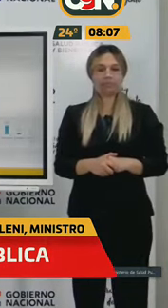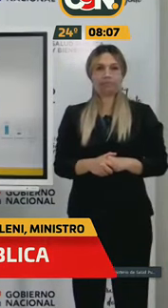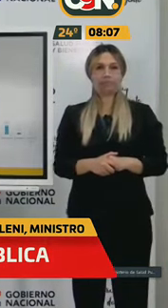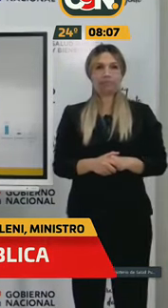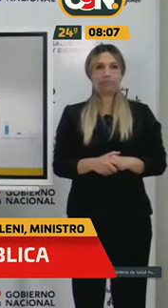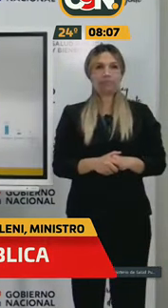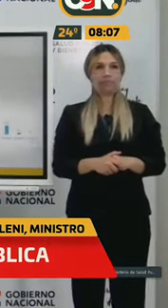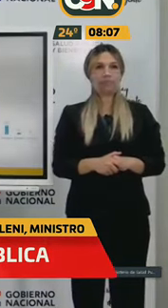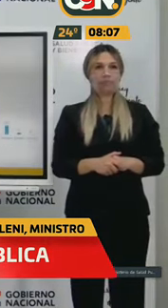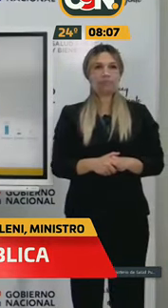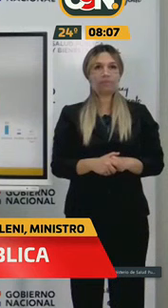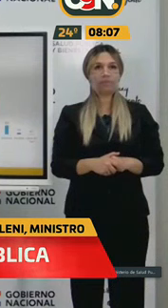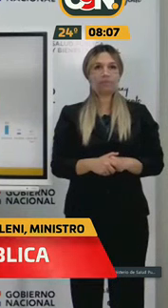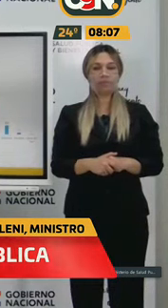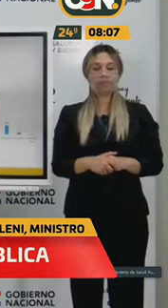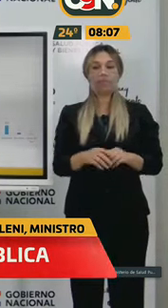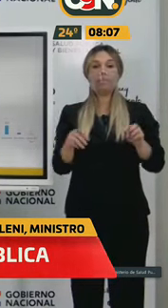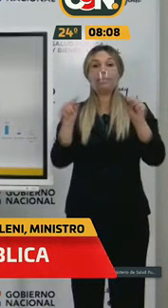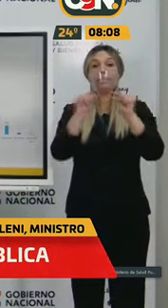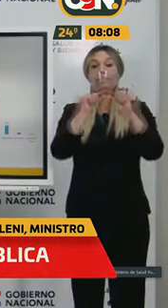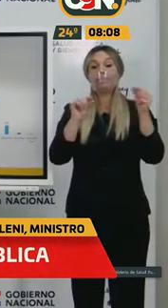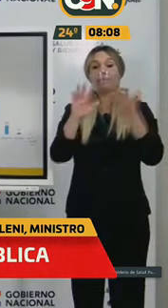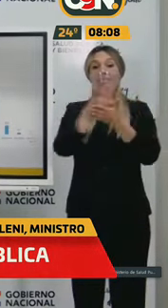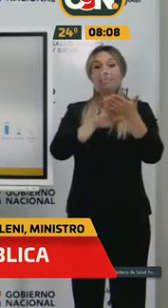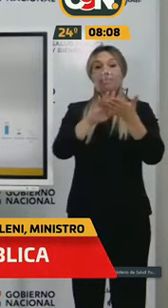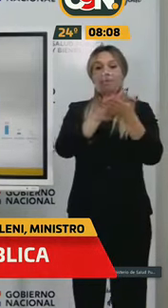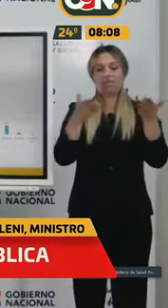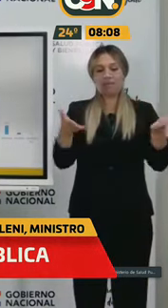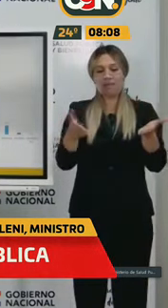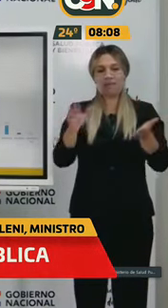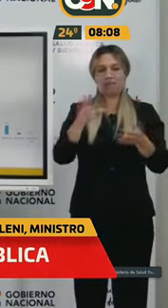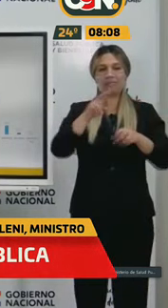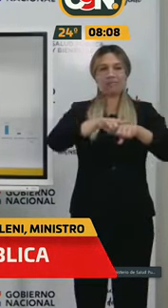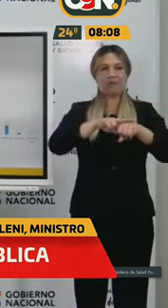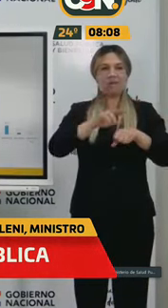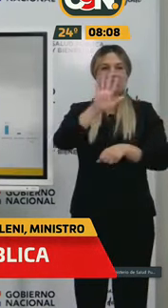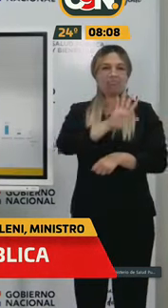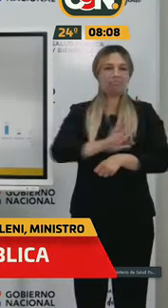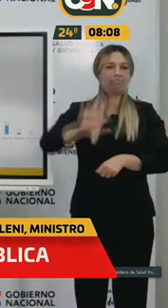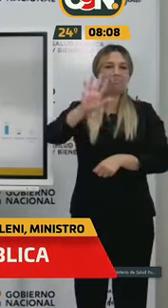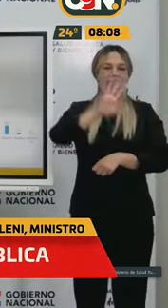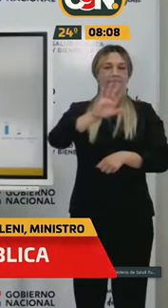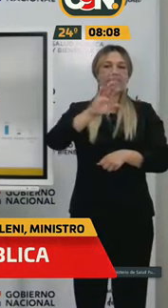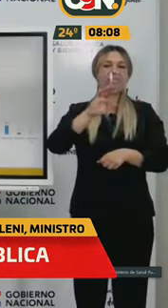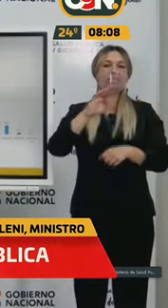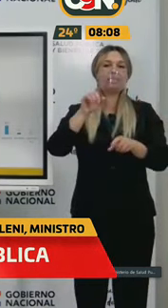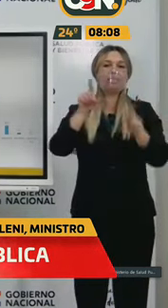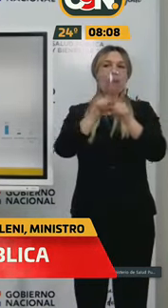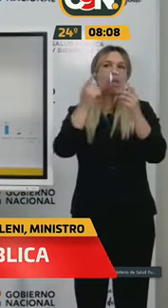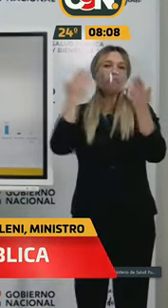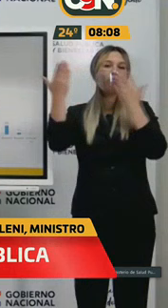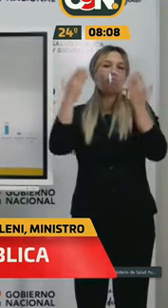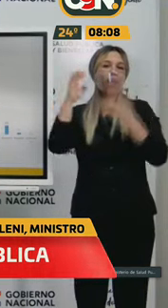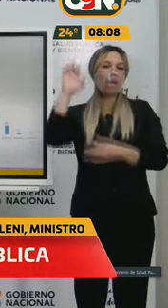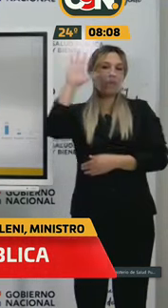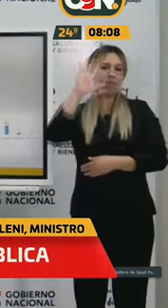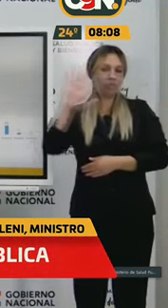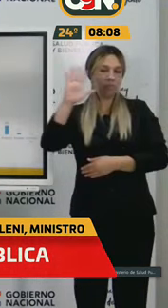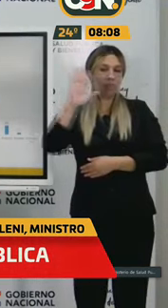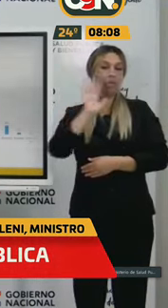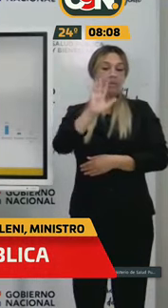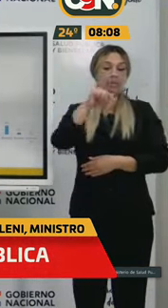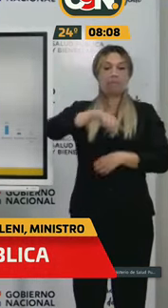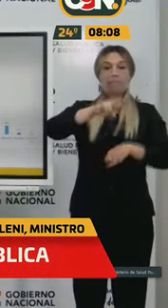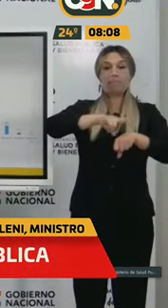eso. En lo que respecta a la situación regional y una comparación con Europa, como mostramos ahí, Paraguay todavía